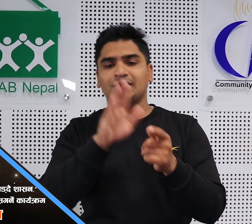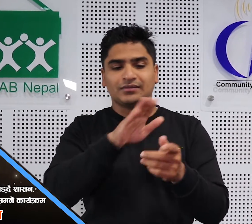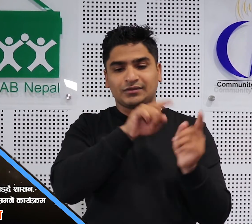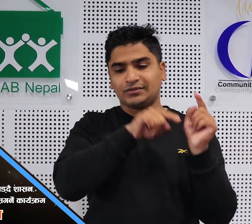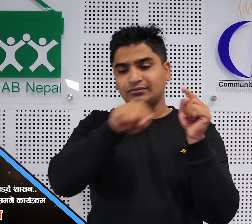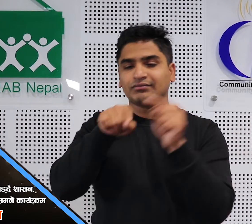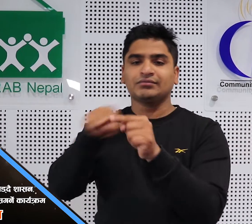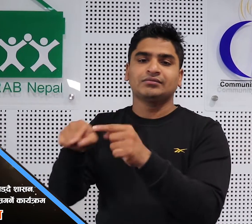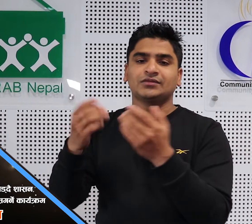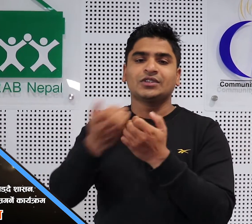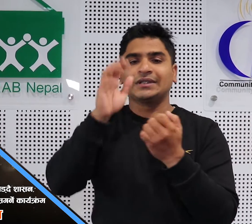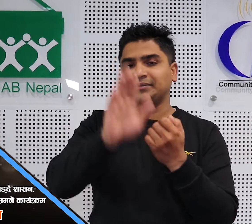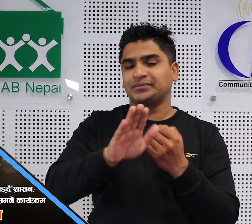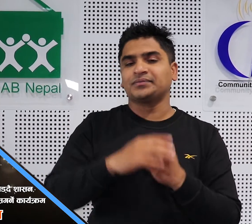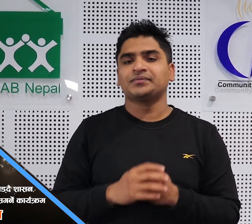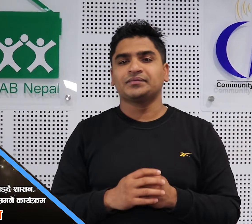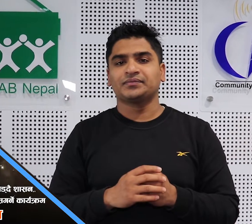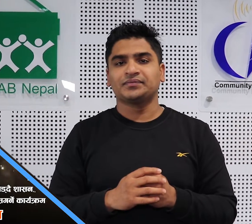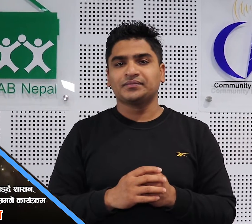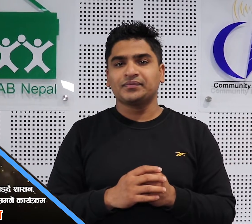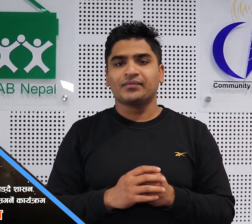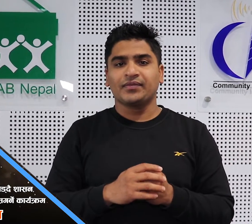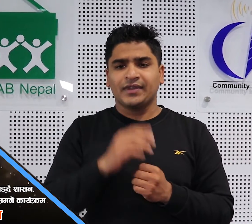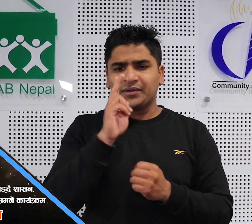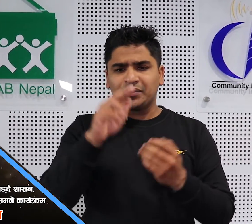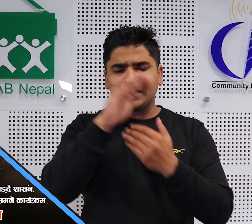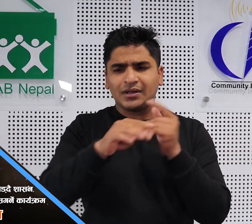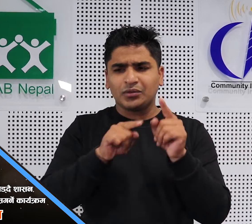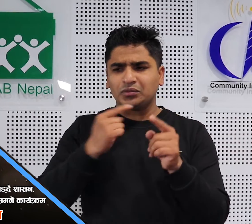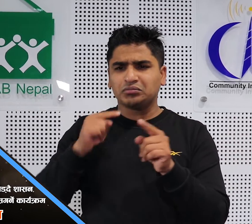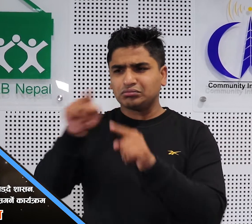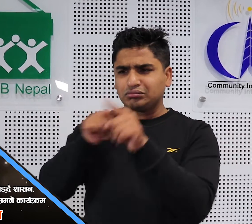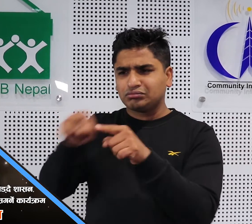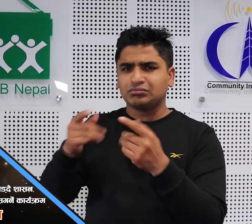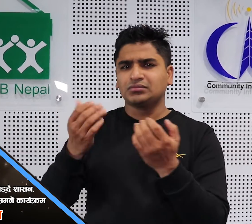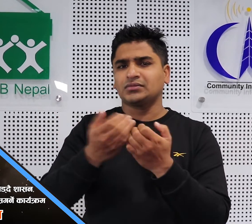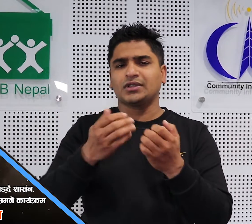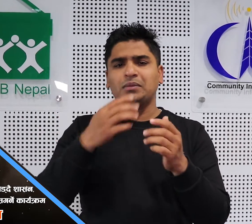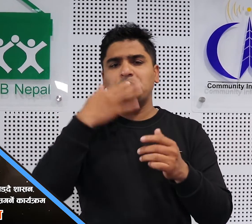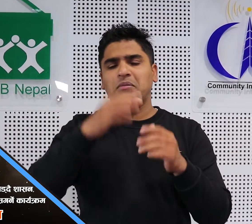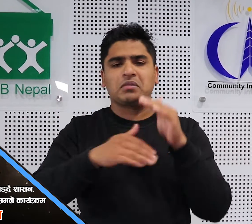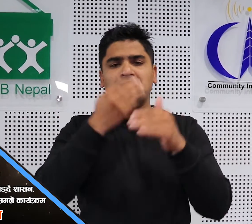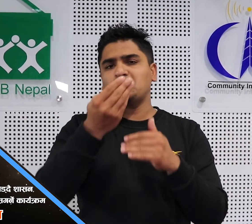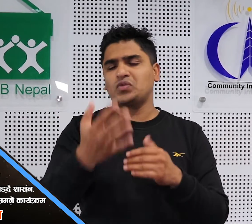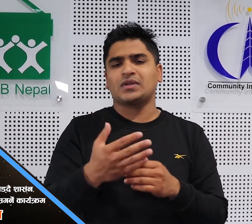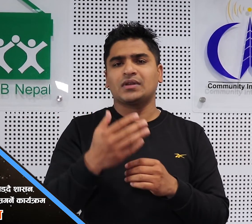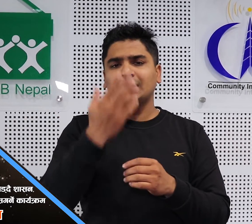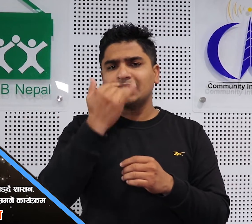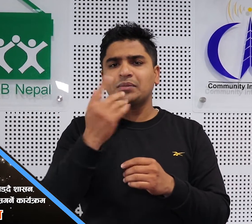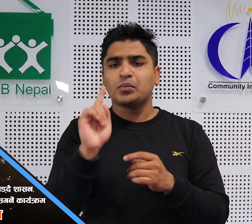सरकारलाई दोष लाउने, प्रदेश सरकारले स्थानीय सरकारलाई दोष लाउने, यसरी दोषारोपण गरेर वास्तविकता विकास हुँदैन। किनभने पहिला भनेको सरकार केन्द्रमा